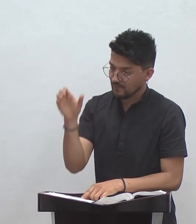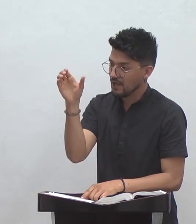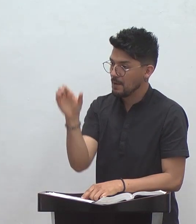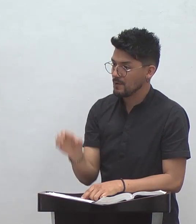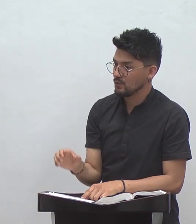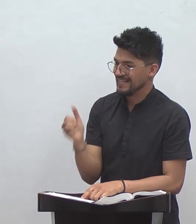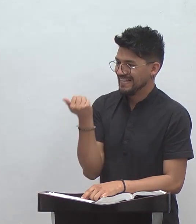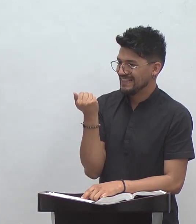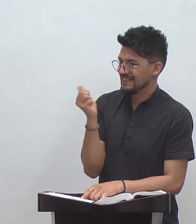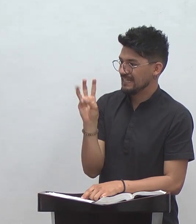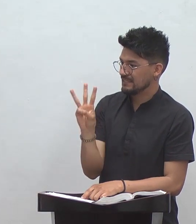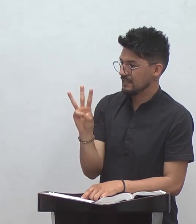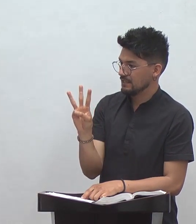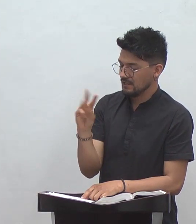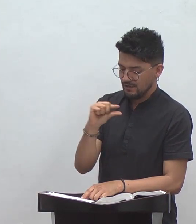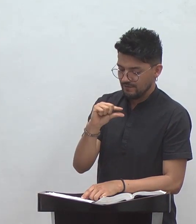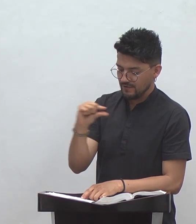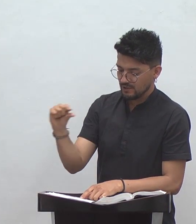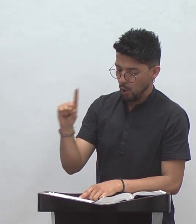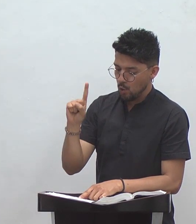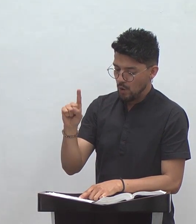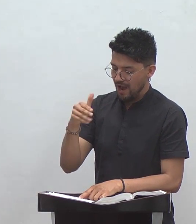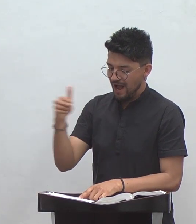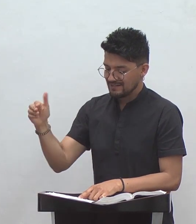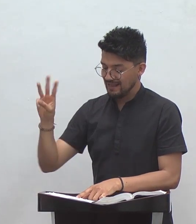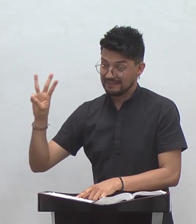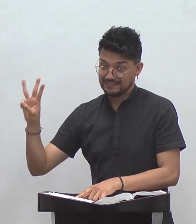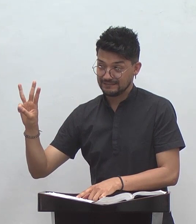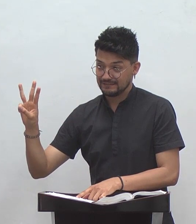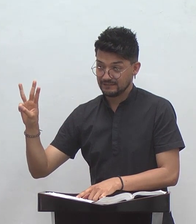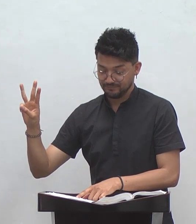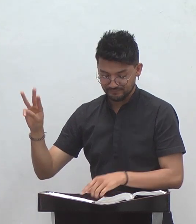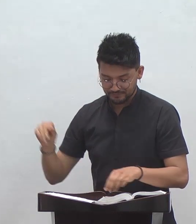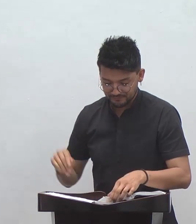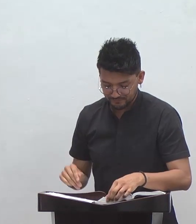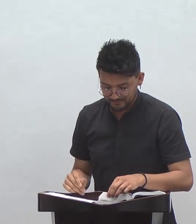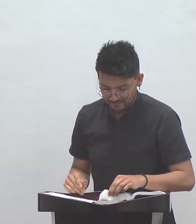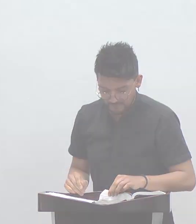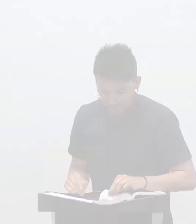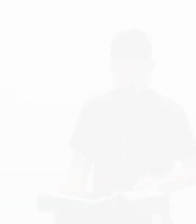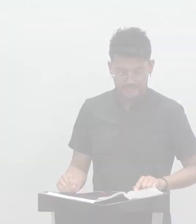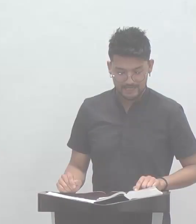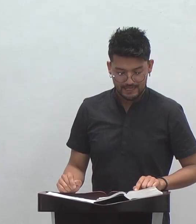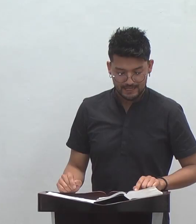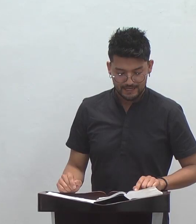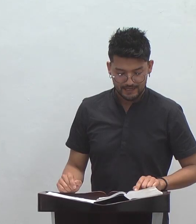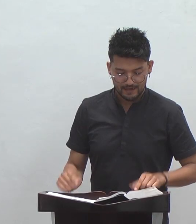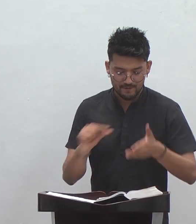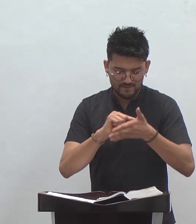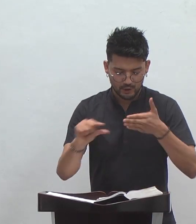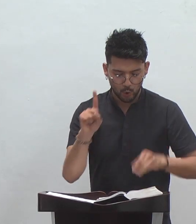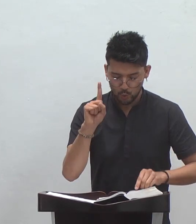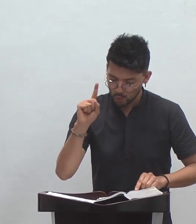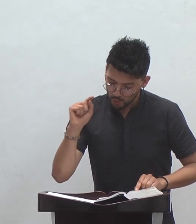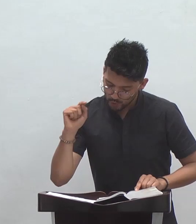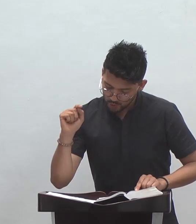en Hechos, capítulo 13, versículos del 1 al 3? Había entonces en la iglesia que